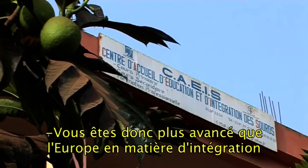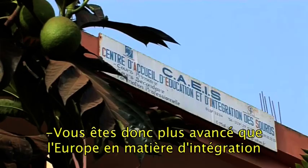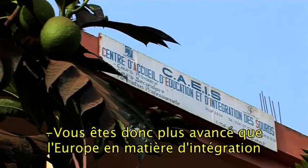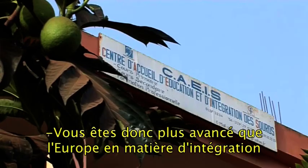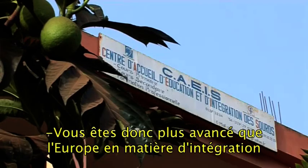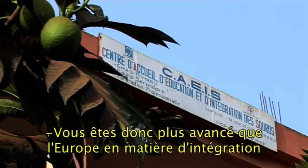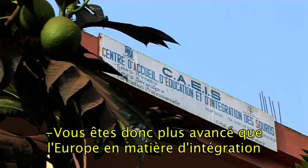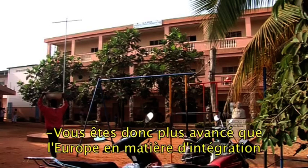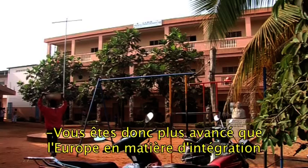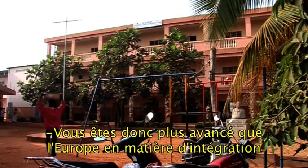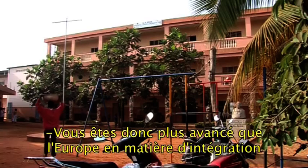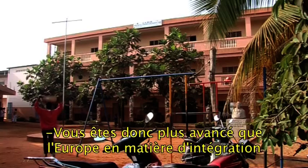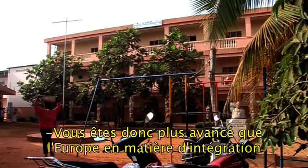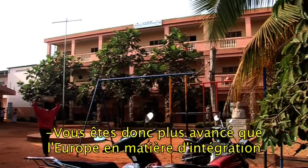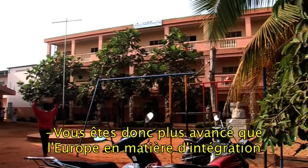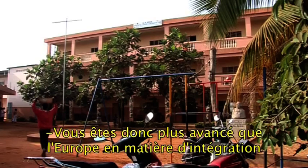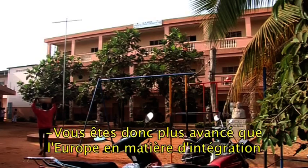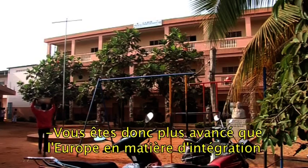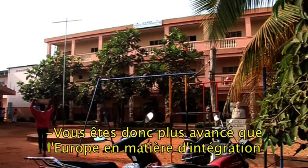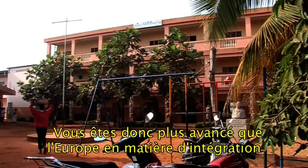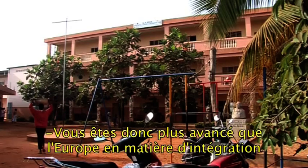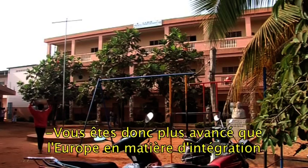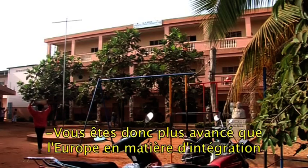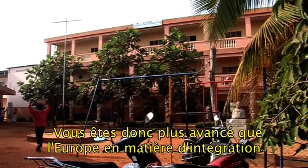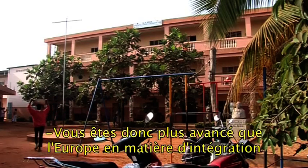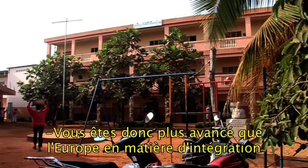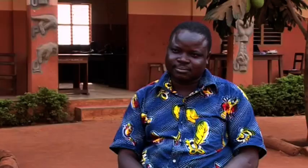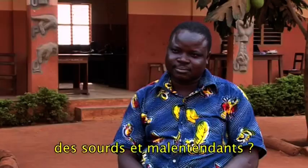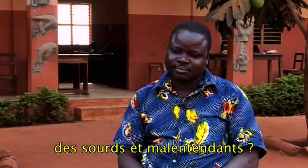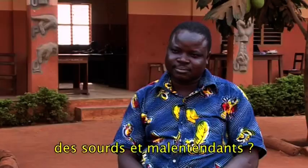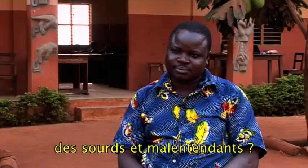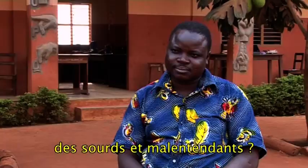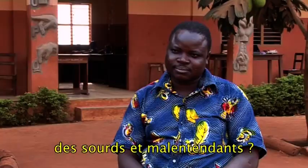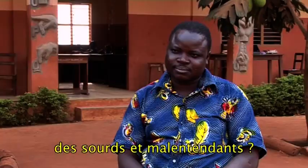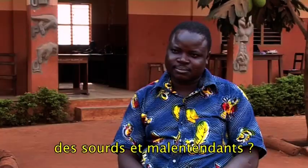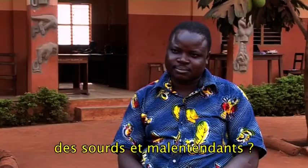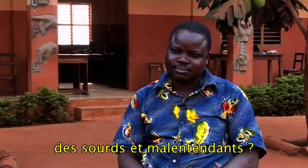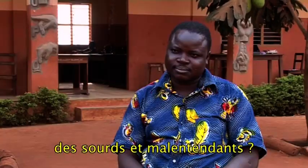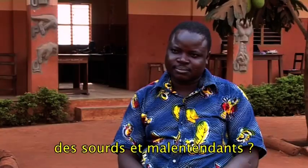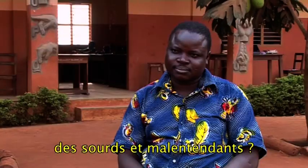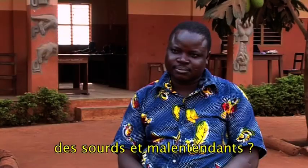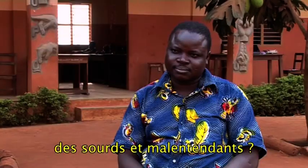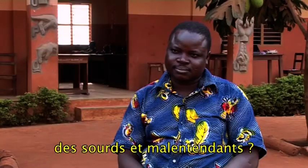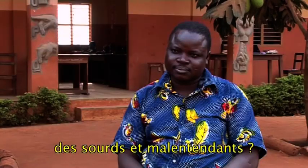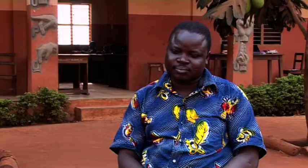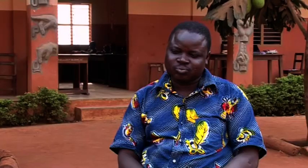vous êtes un pas plus loin que l'Europe au niveau de l'intégration, en tout cas ici, des personnes sourdes et